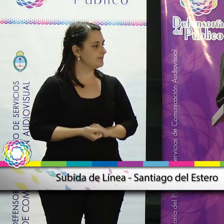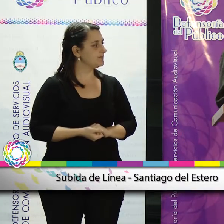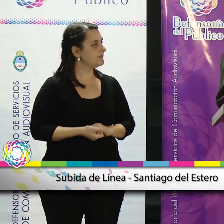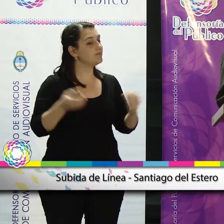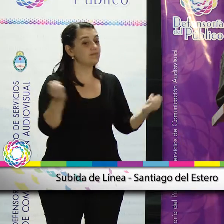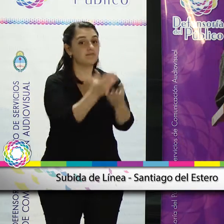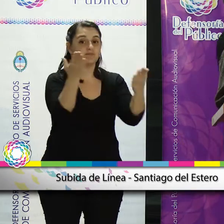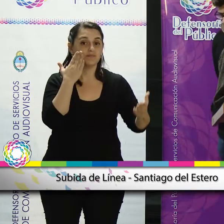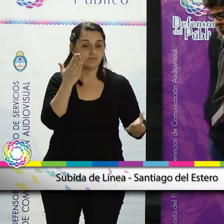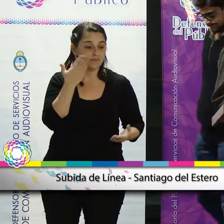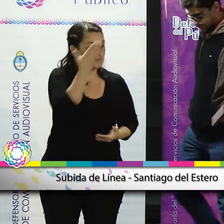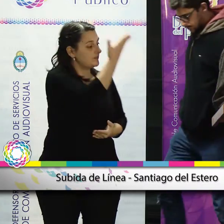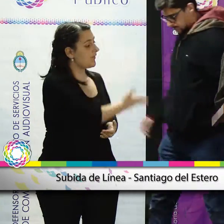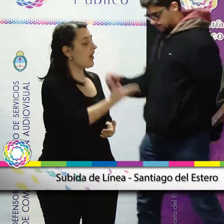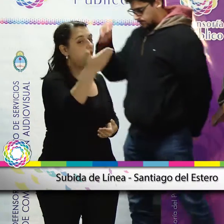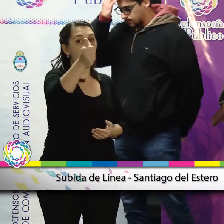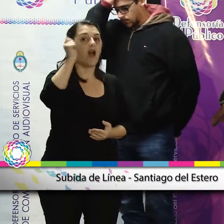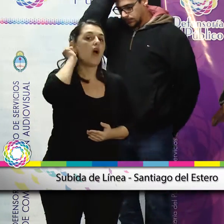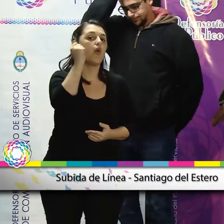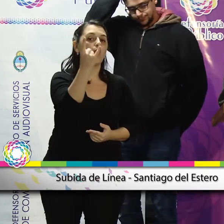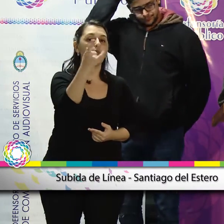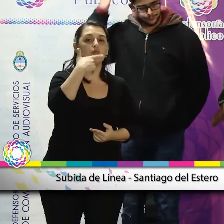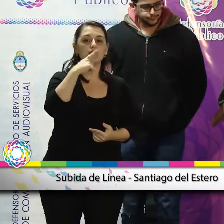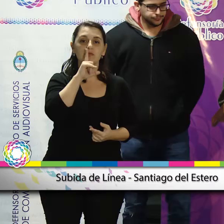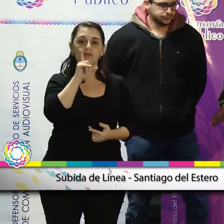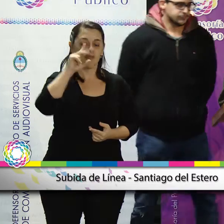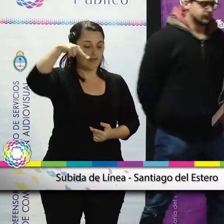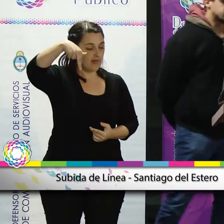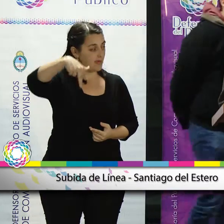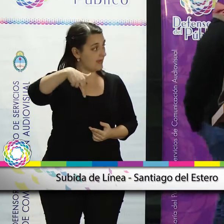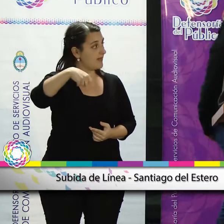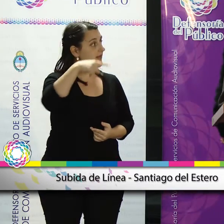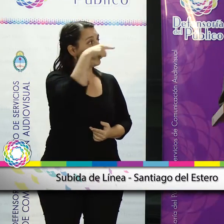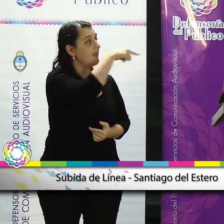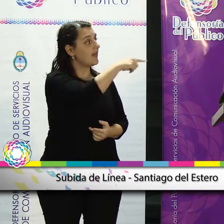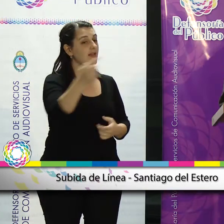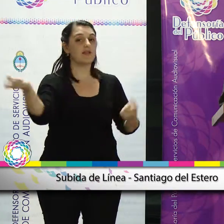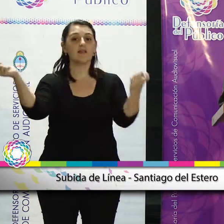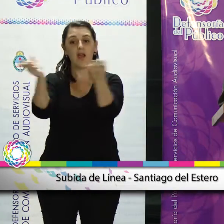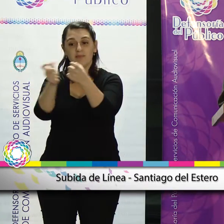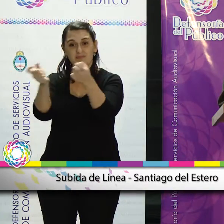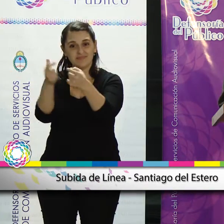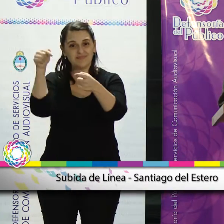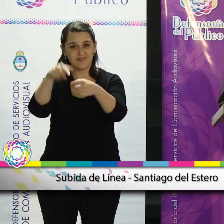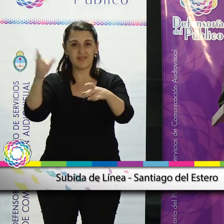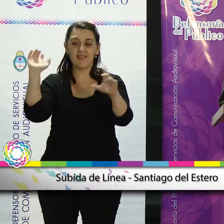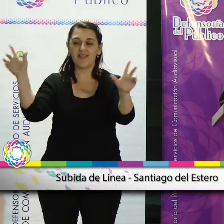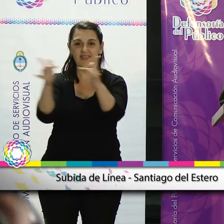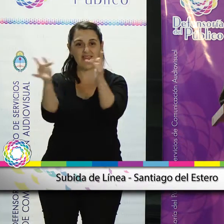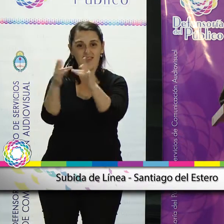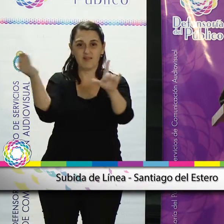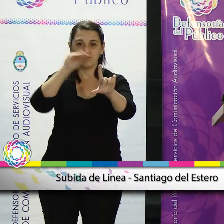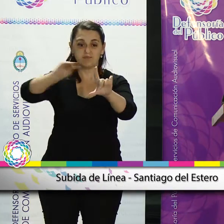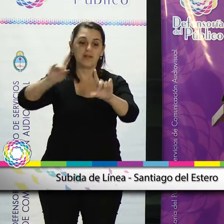muy buenas tardes a todos mi nombre es agustín soy integrante de la revista digital subida de línea y también del foro santiagueño por una